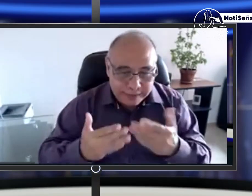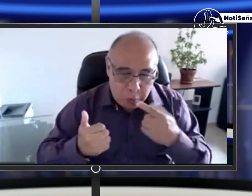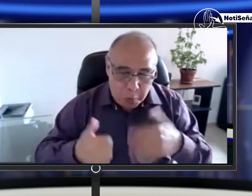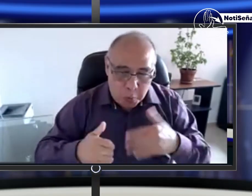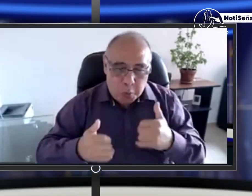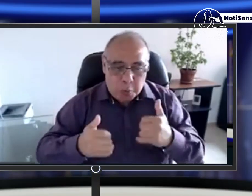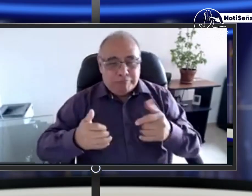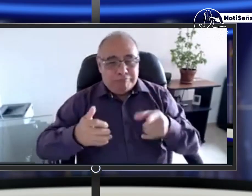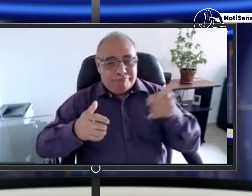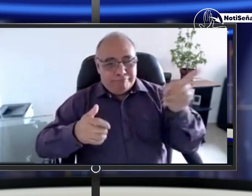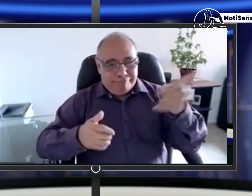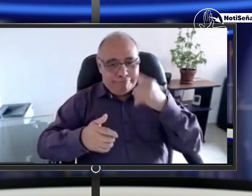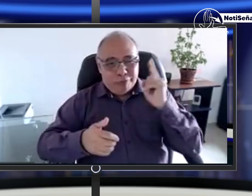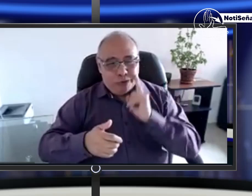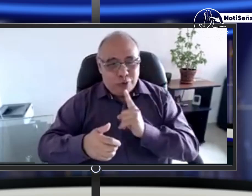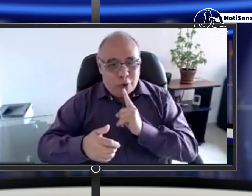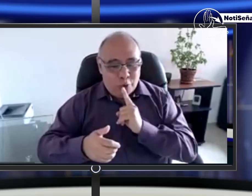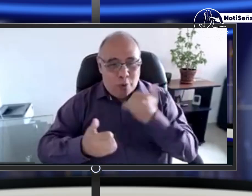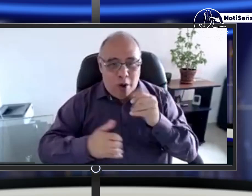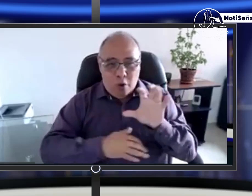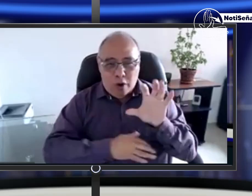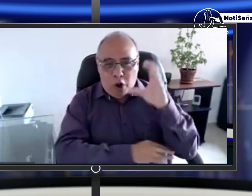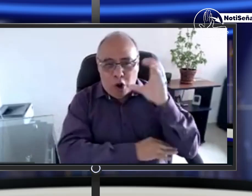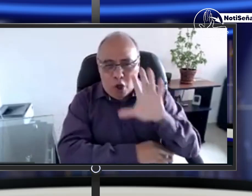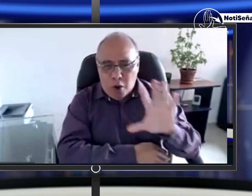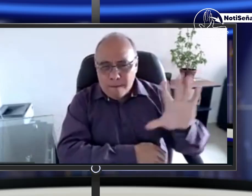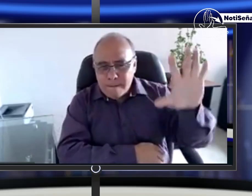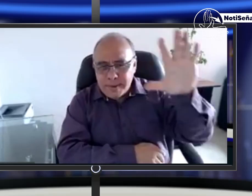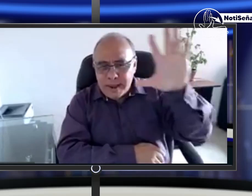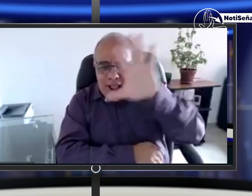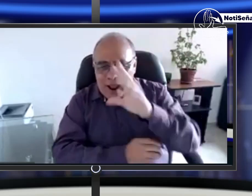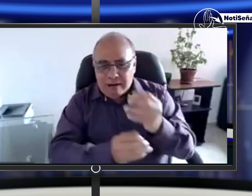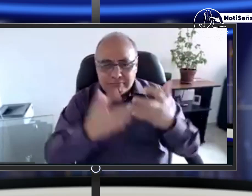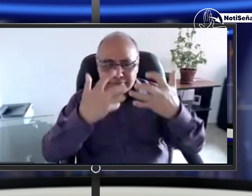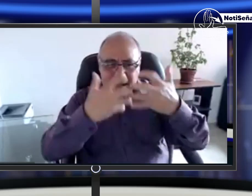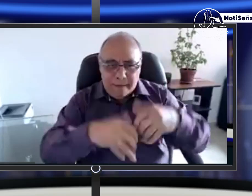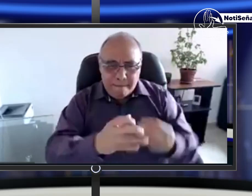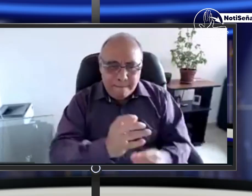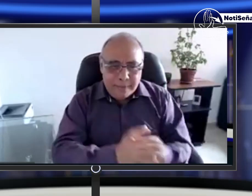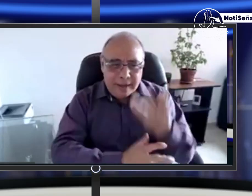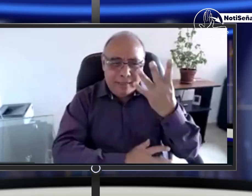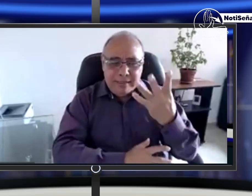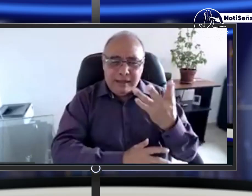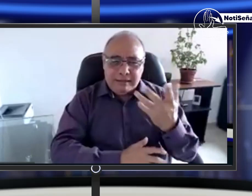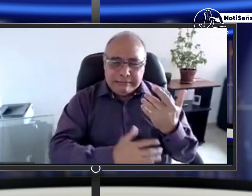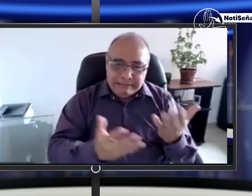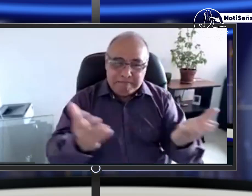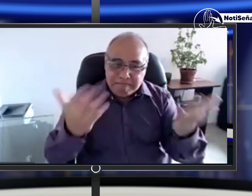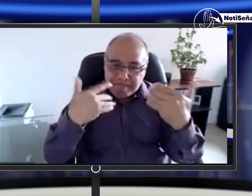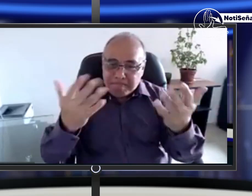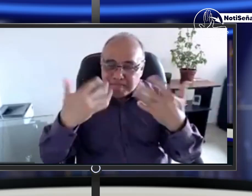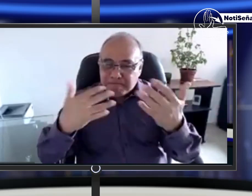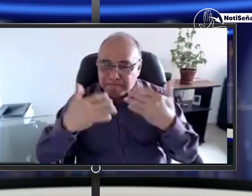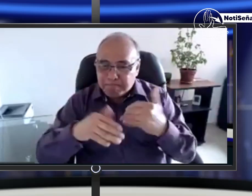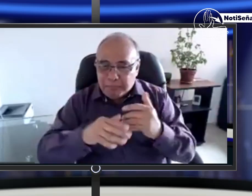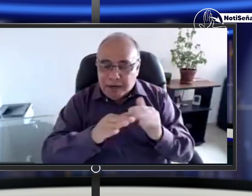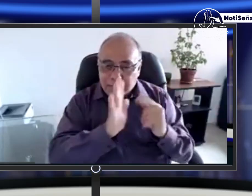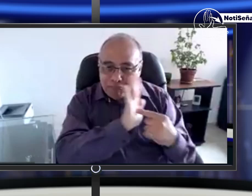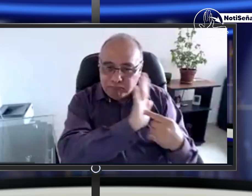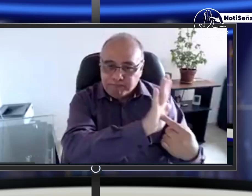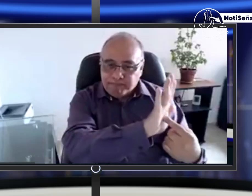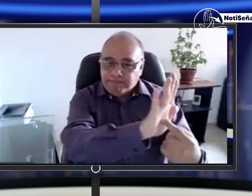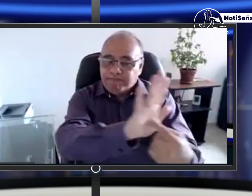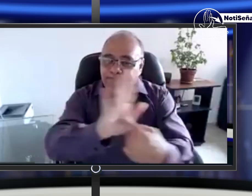Bueno, muy bien, muchas gracias. Qué bueno ver las noticias de todo el país con